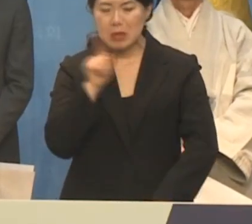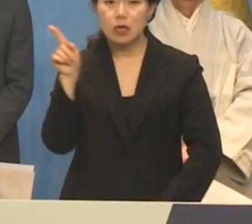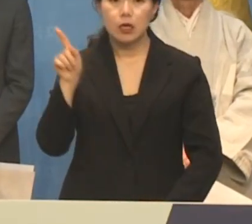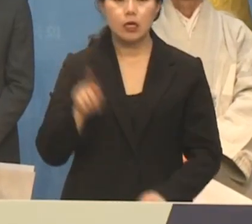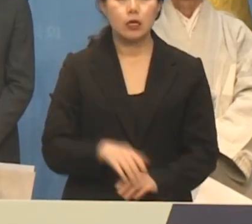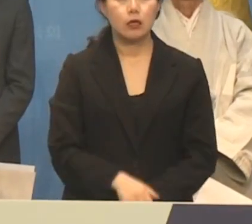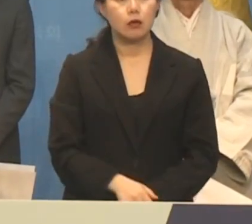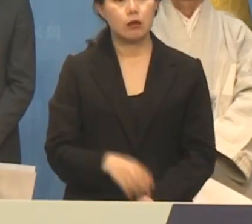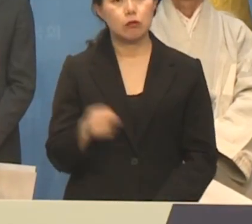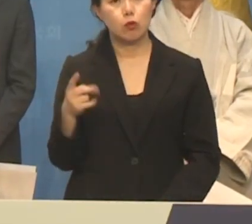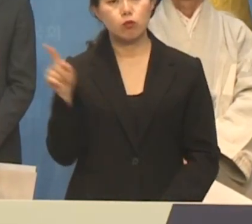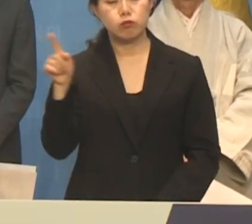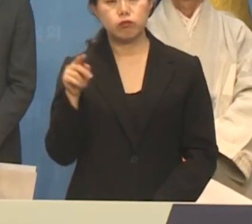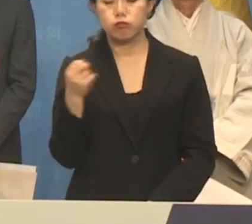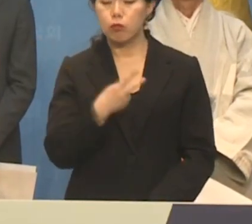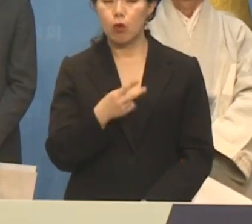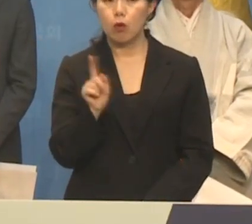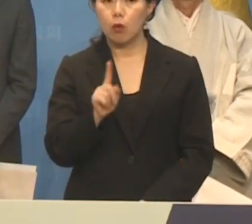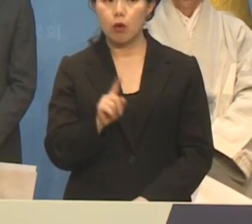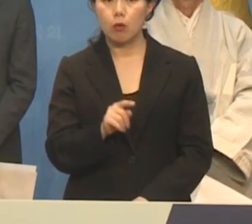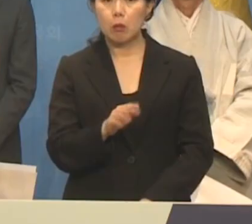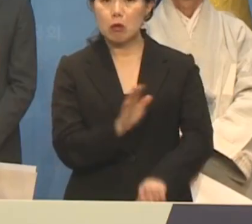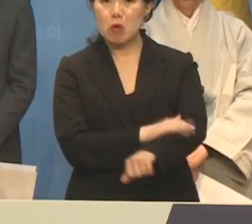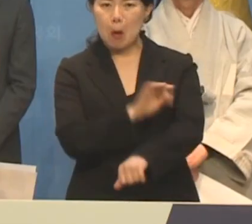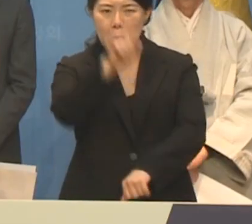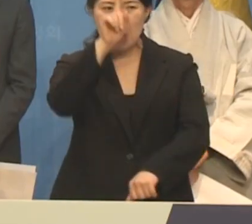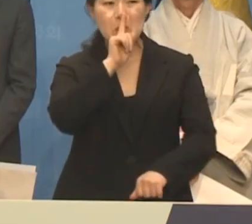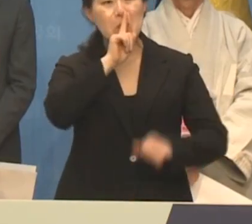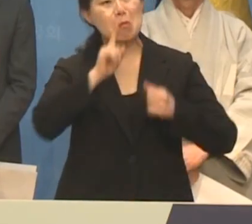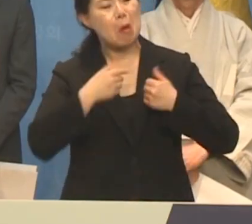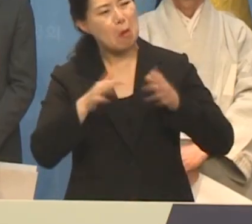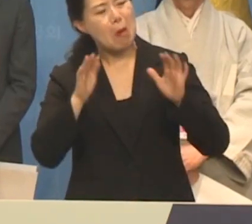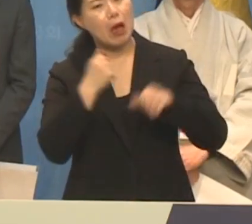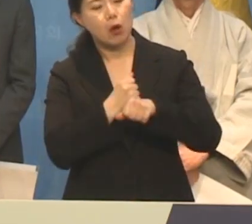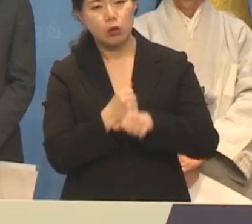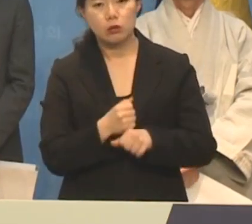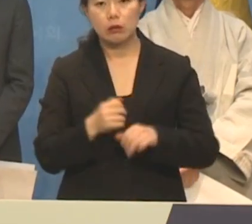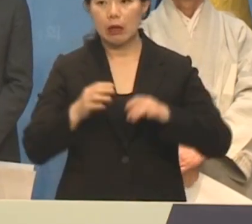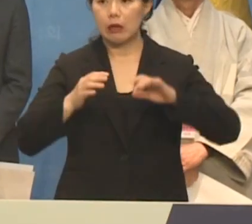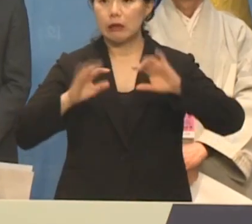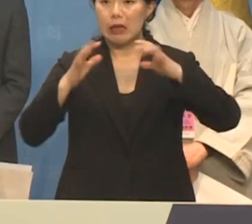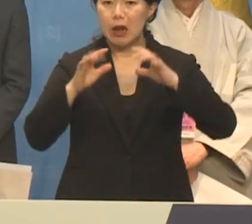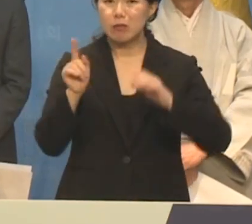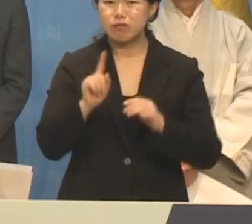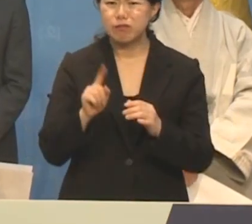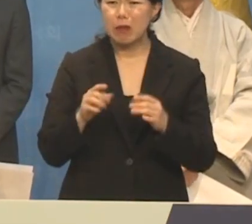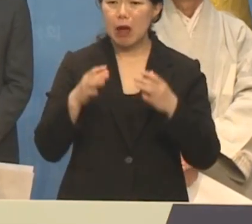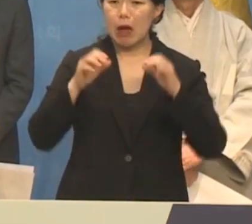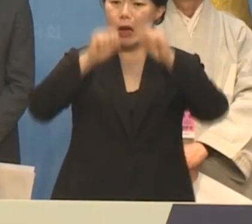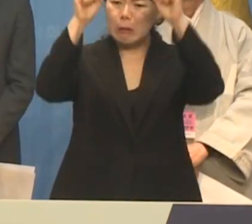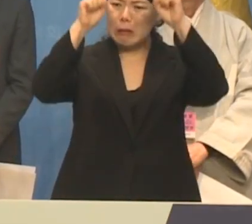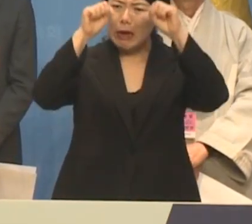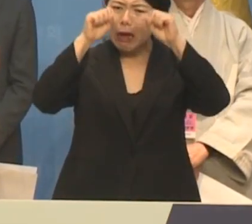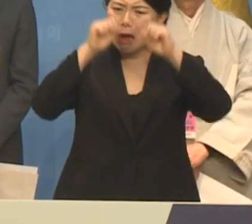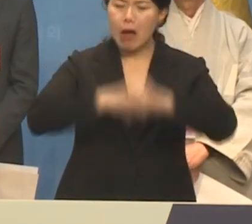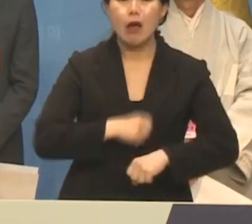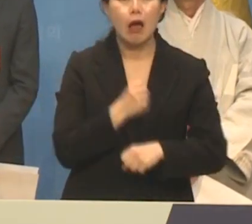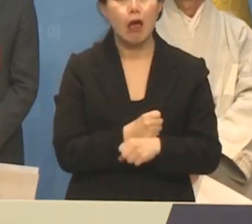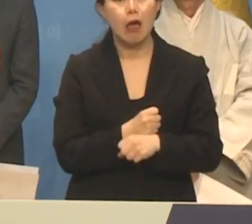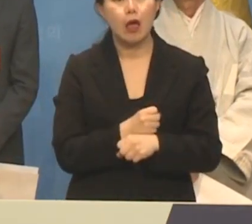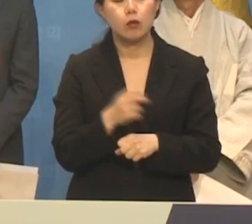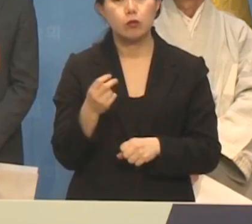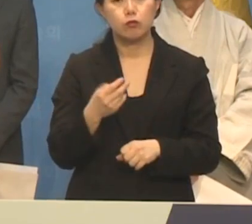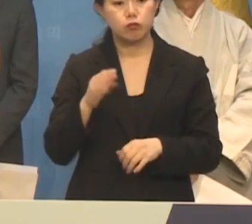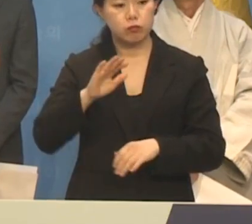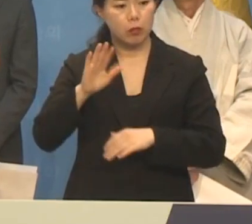저기는 종북 좌파가 떠들다가 나라 망국의 길을 갖다가 선택해서 우리가